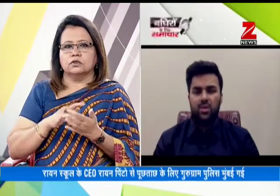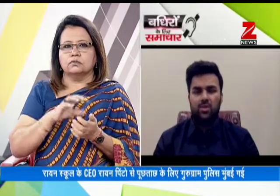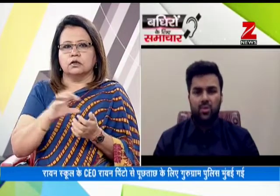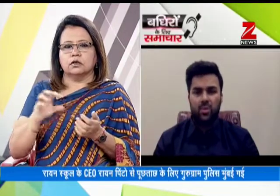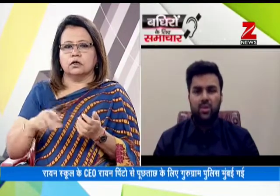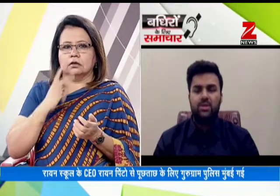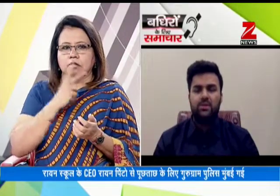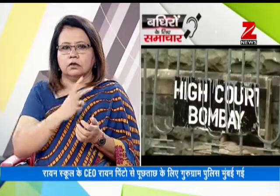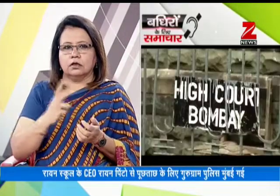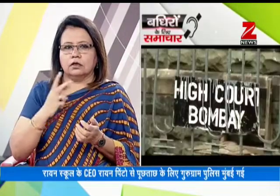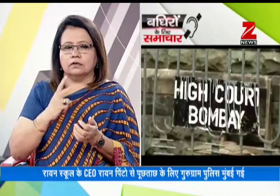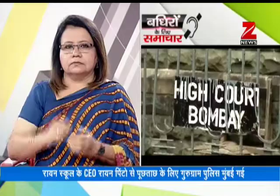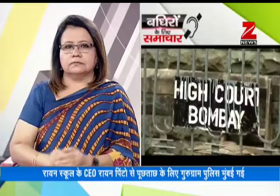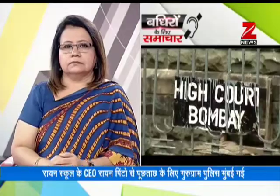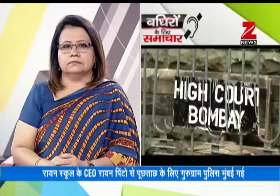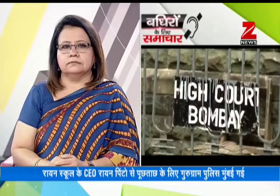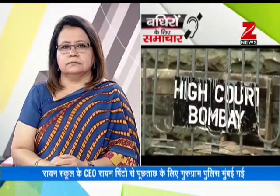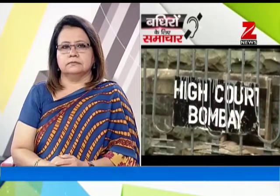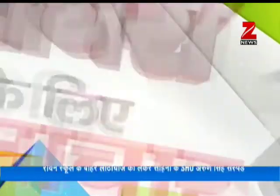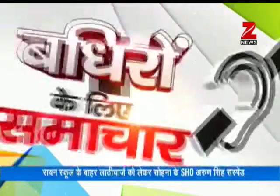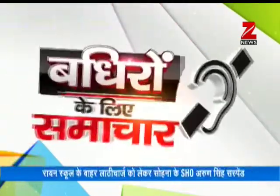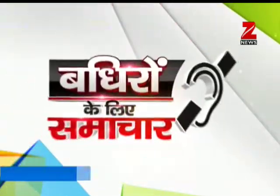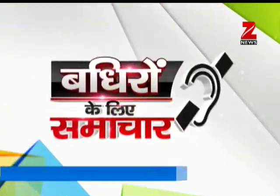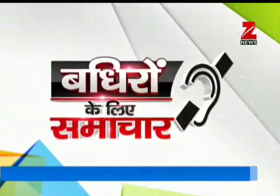वाली जगहों का दौरा किया।